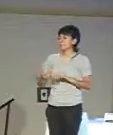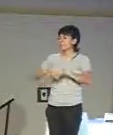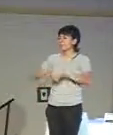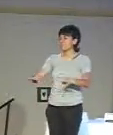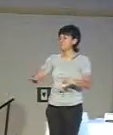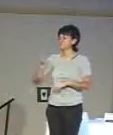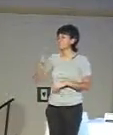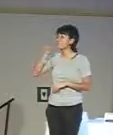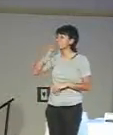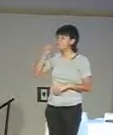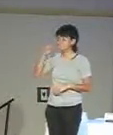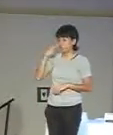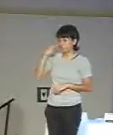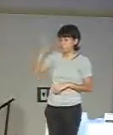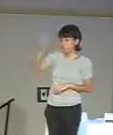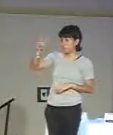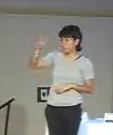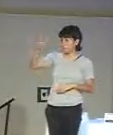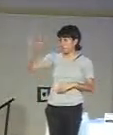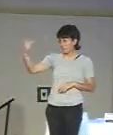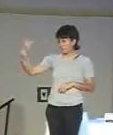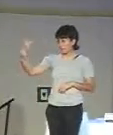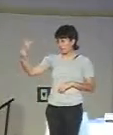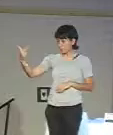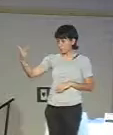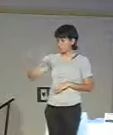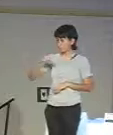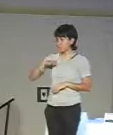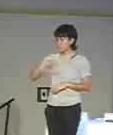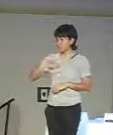VIH-Sida y sífilis congénita.